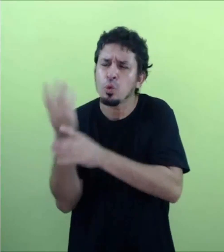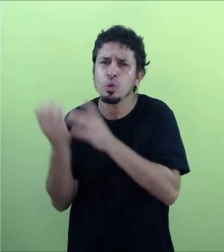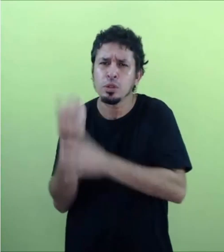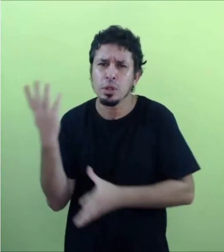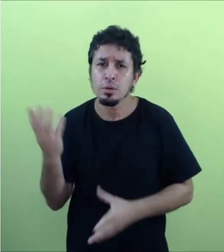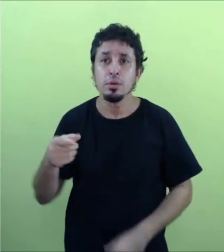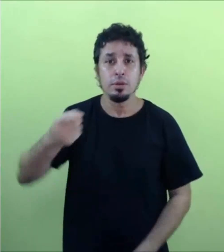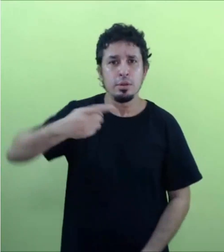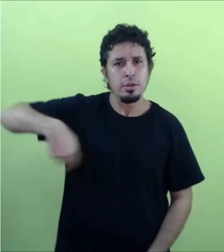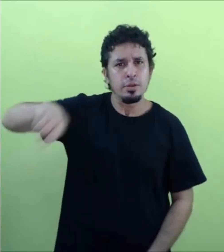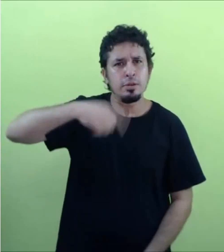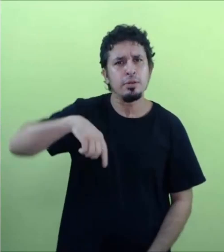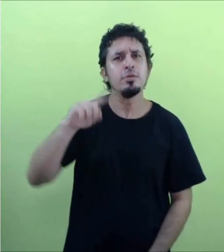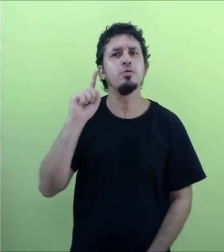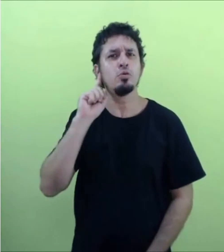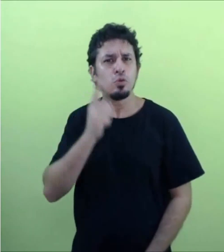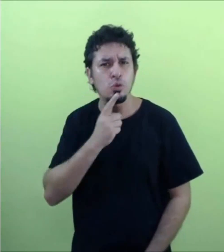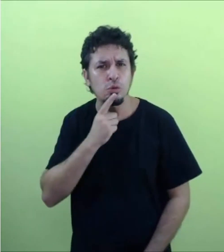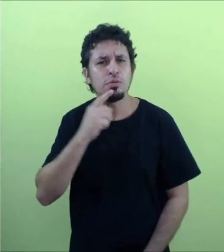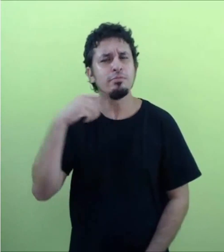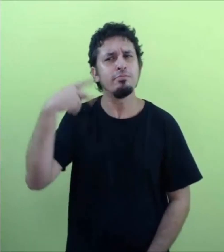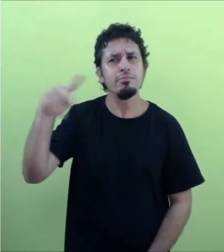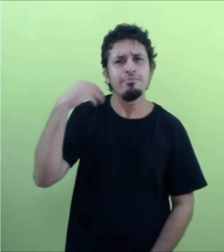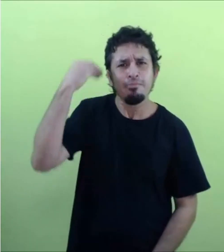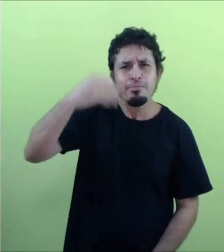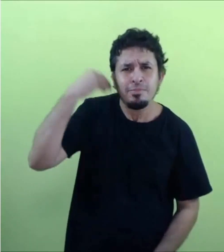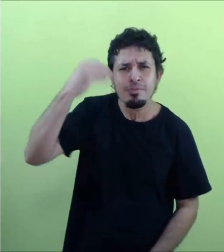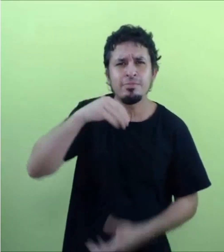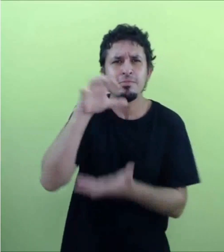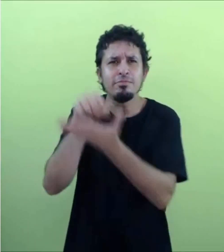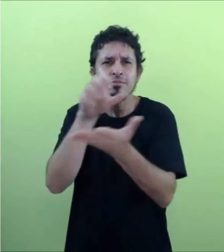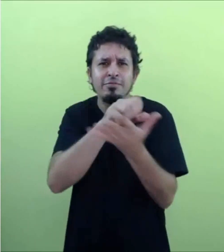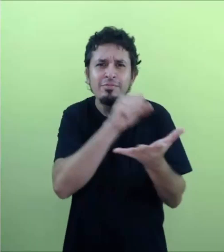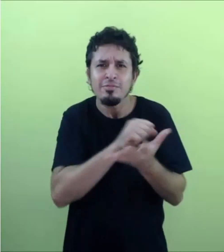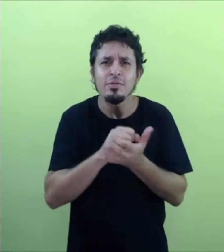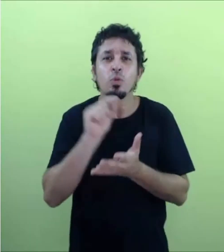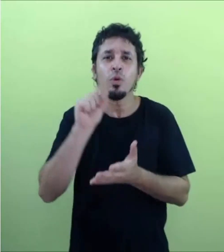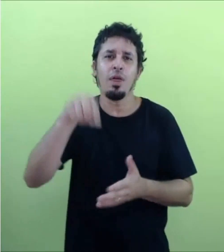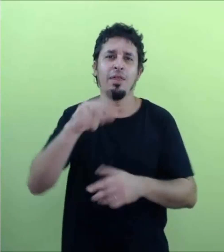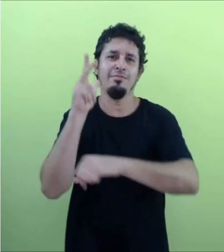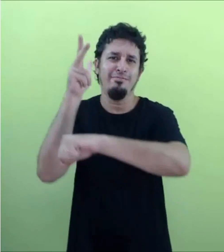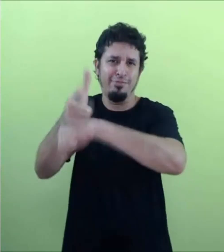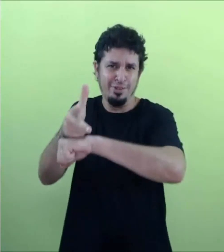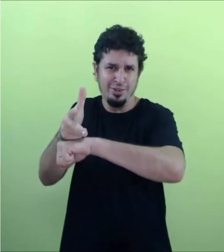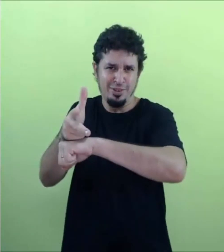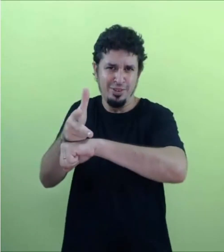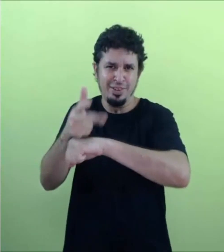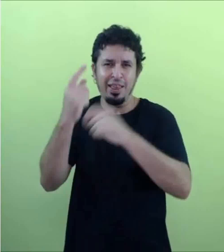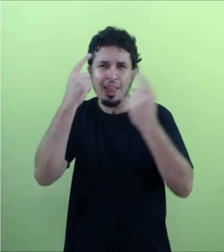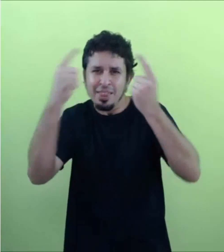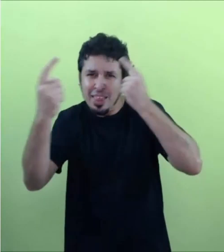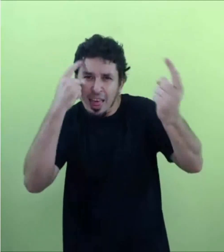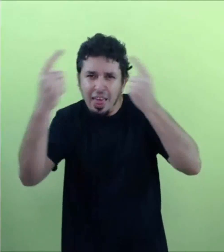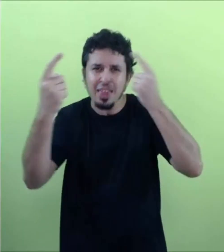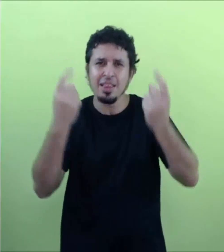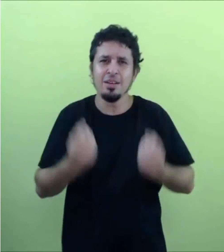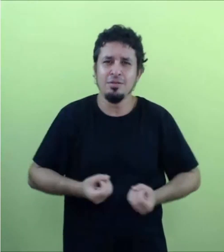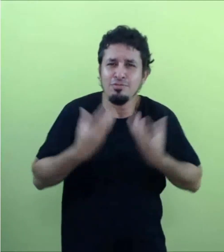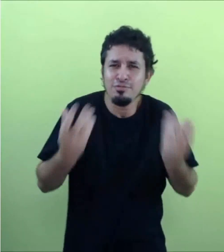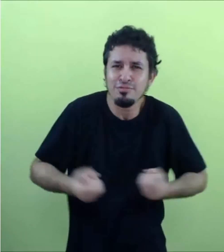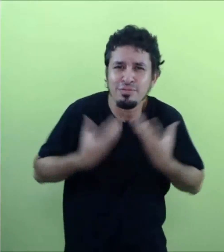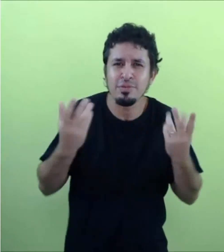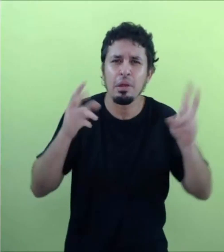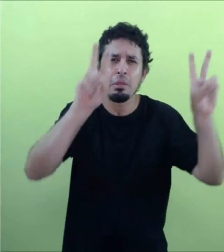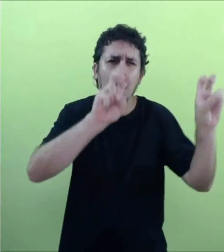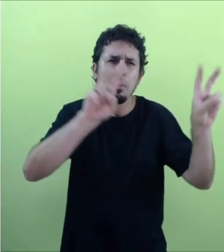registro presente na experiência dos estudantes surdos, isto é, dos vídeos produzidos para expressar suas ideias